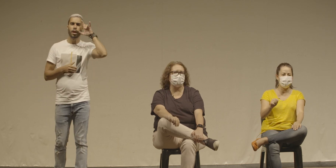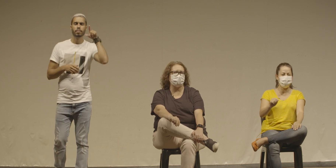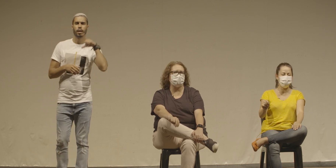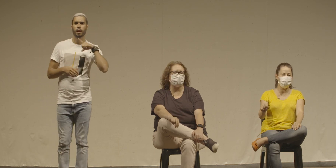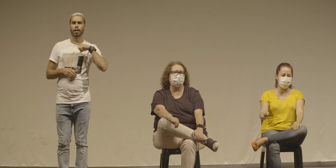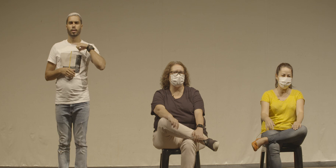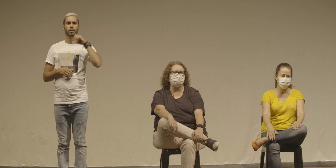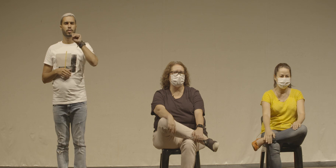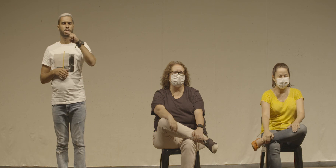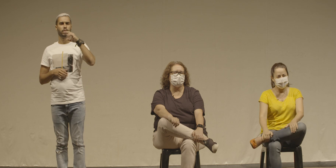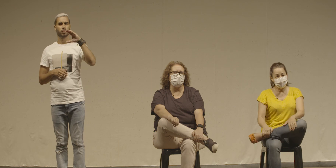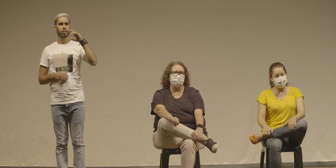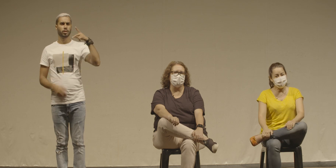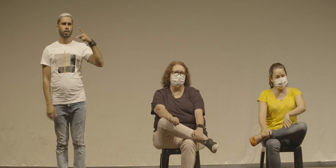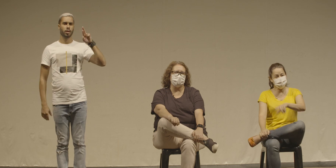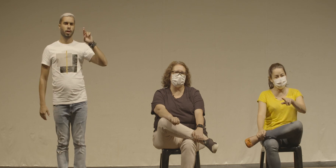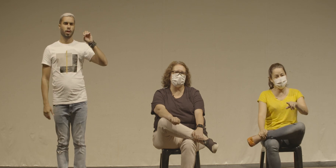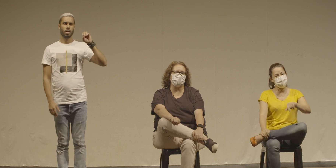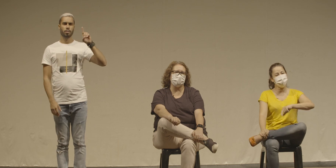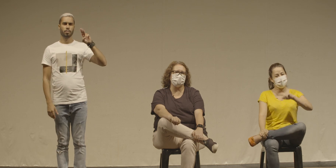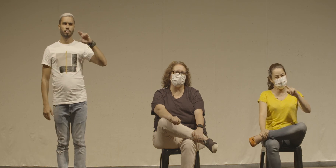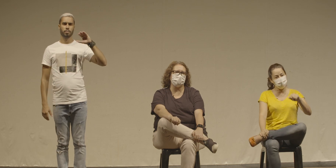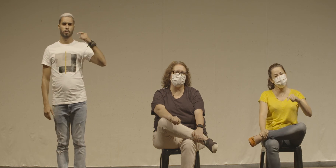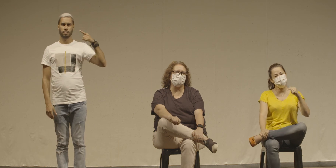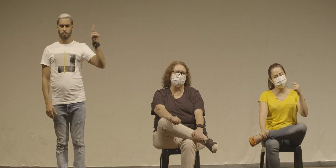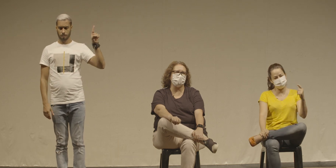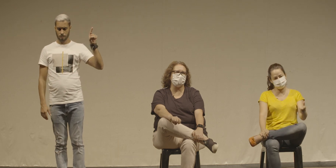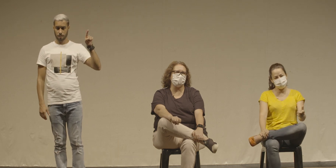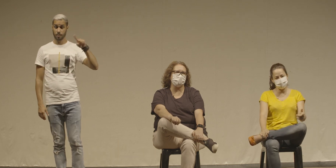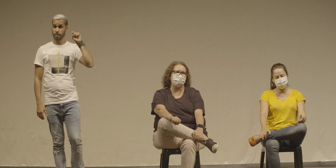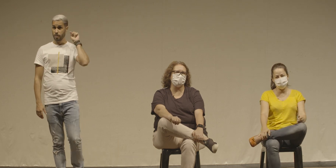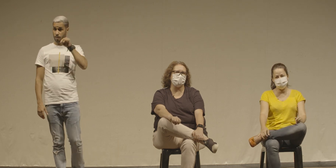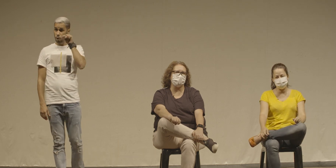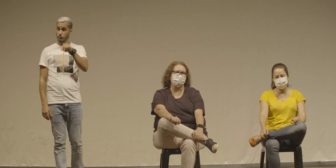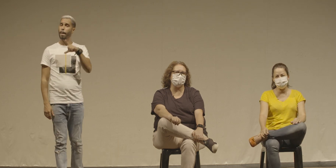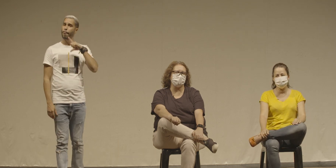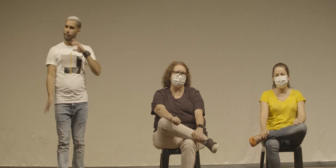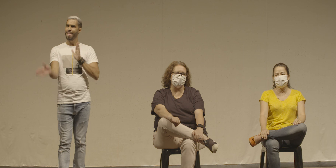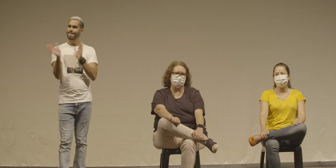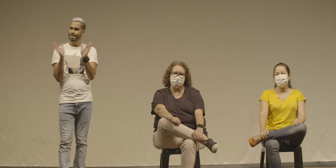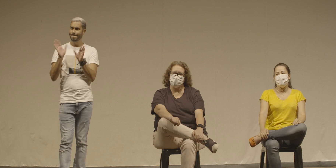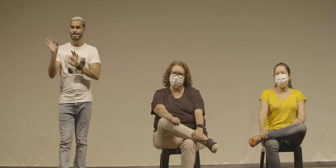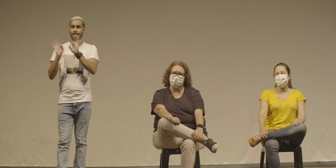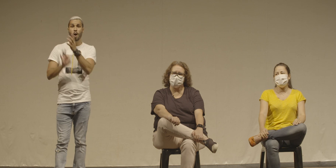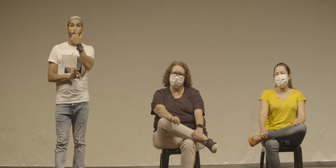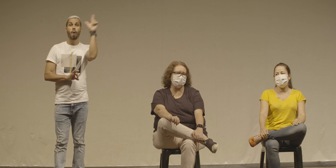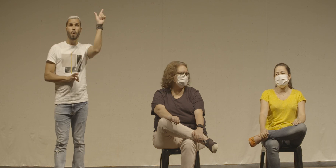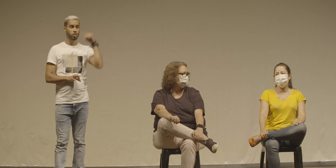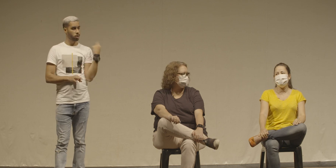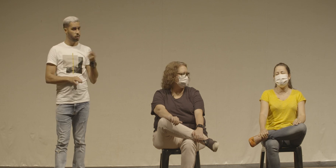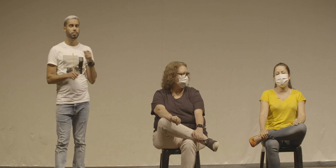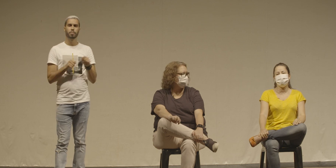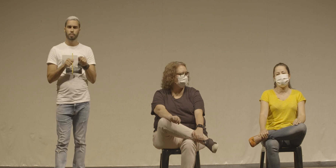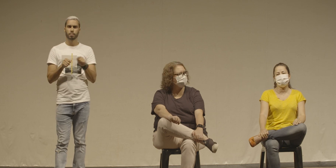S-U-Q-U-E, Producões. E lá vocês vão ter acesso a outros projetos que a gente está fazendo. Mas